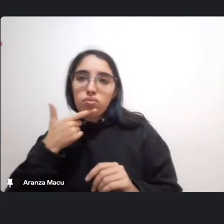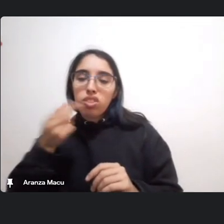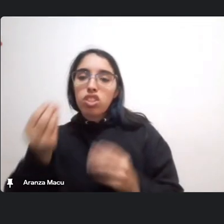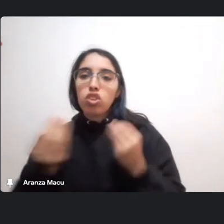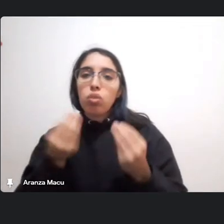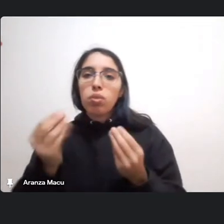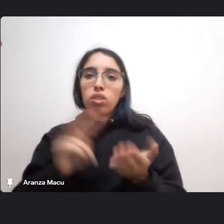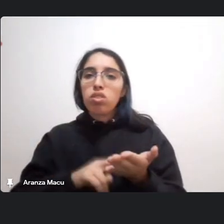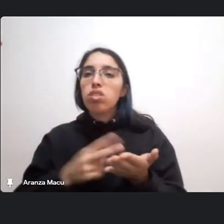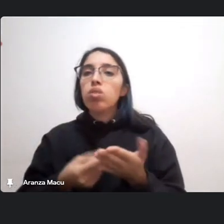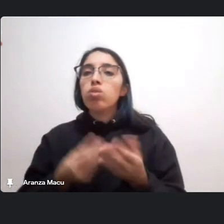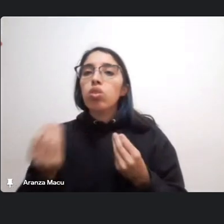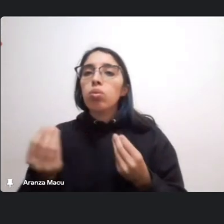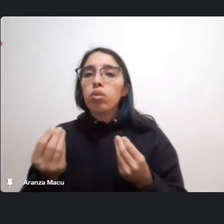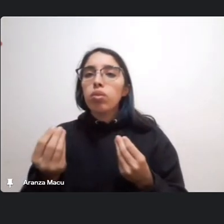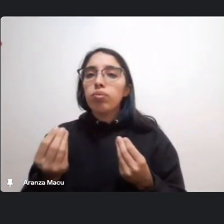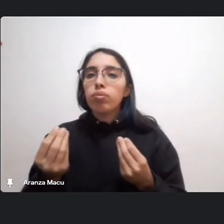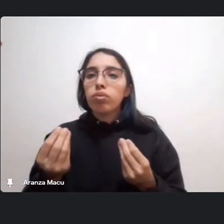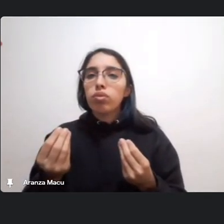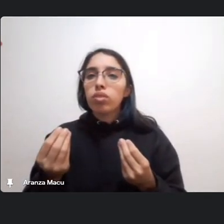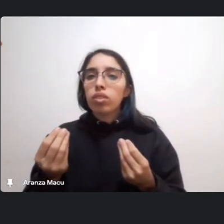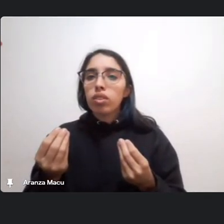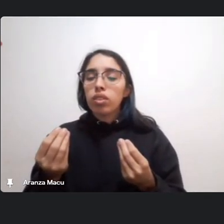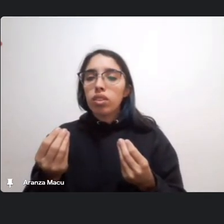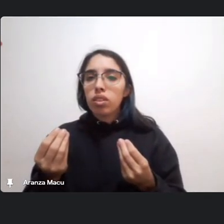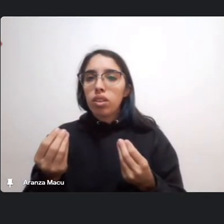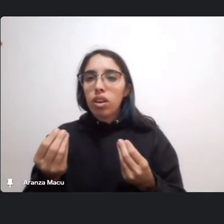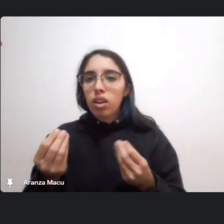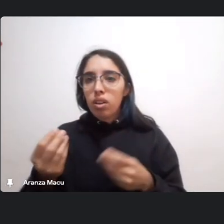Autoaprendizaje es. ¿Pero qué es?